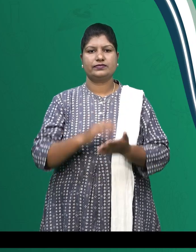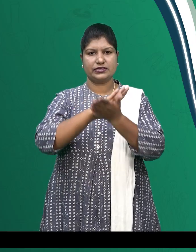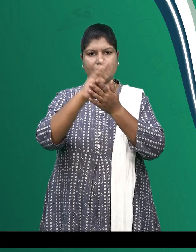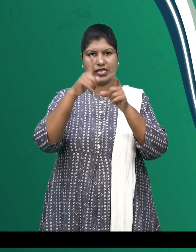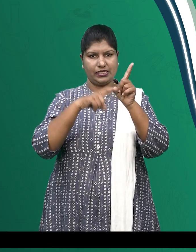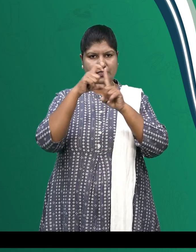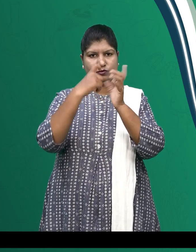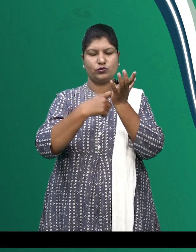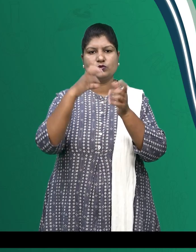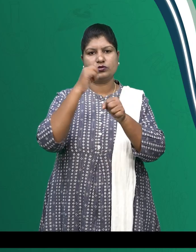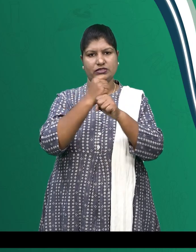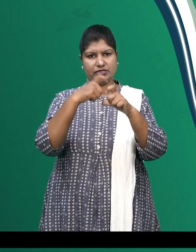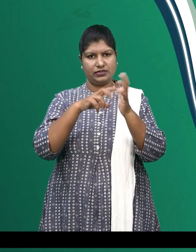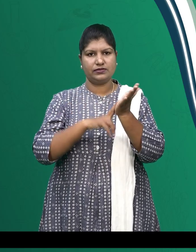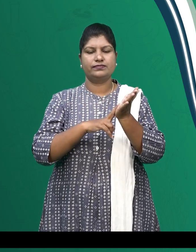हाइड्रोजन,